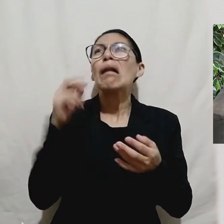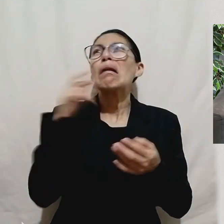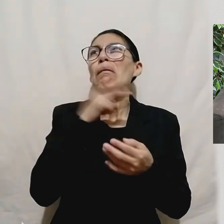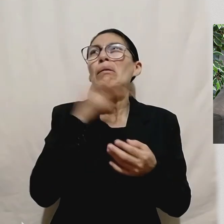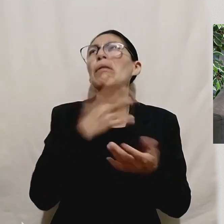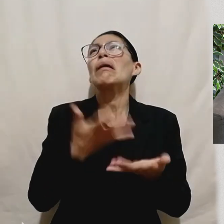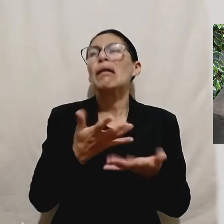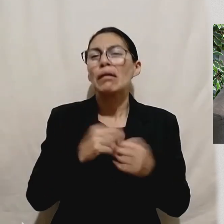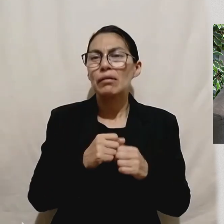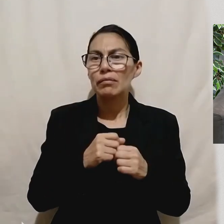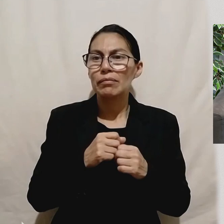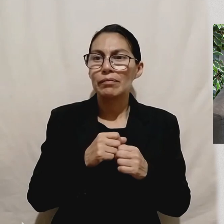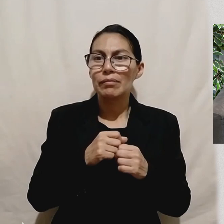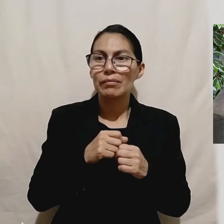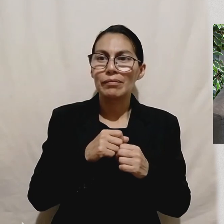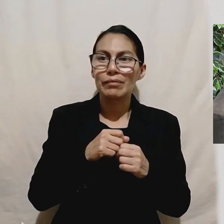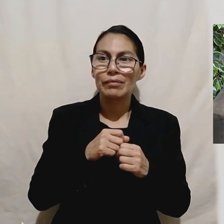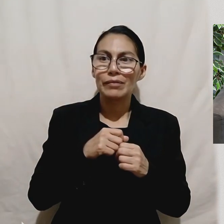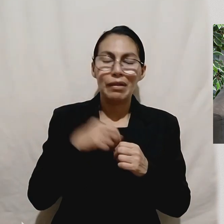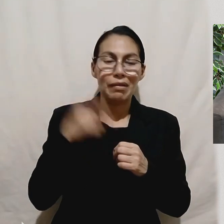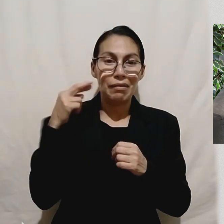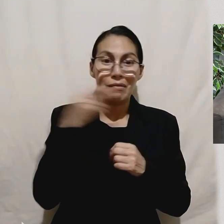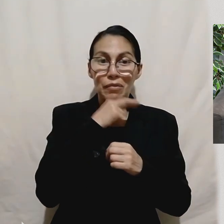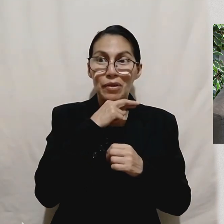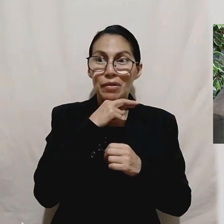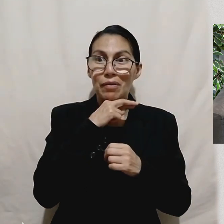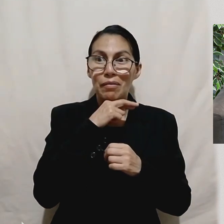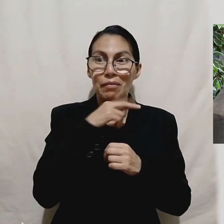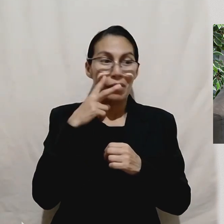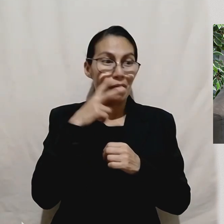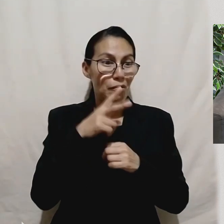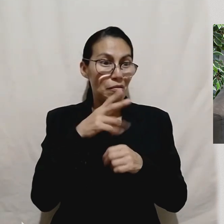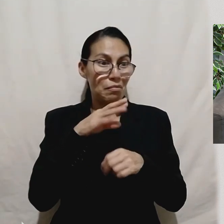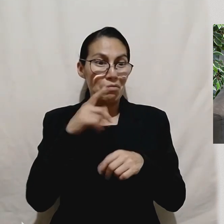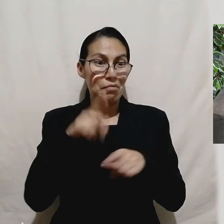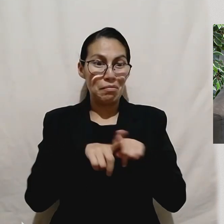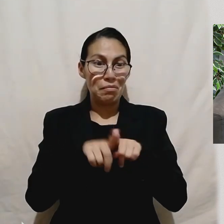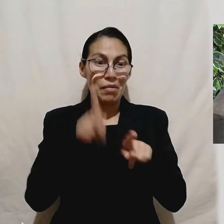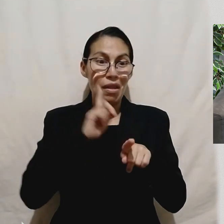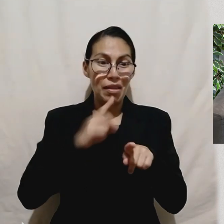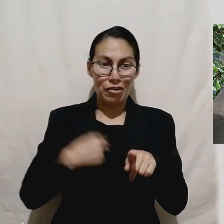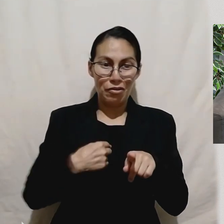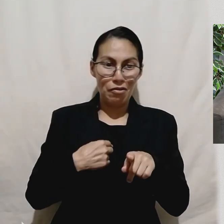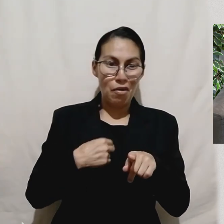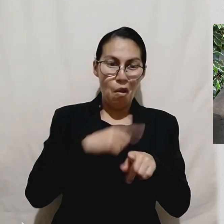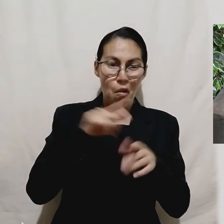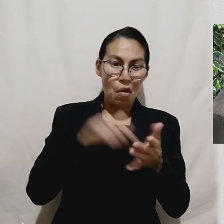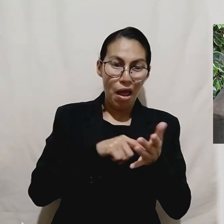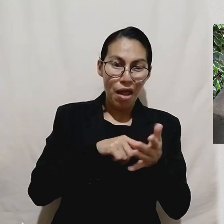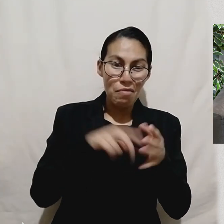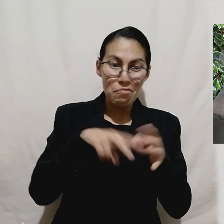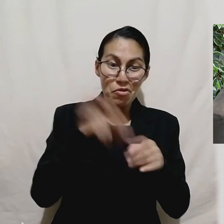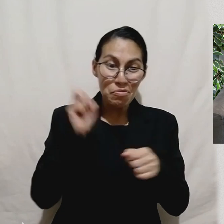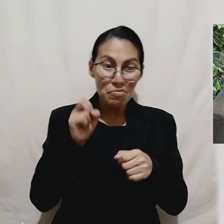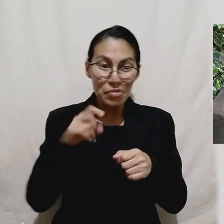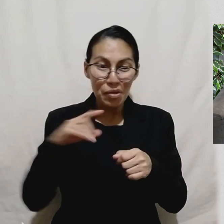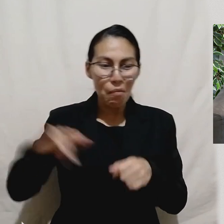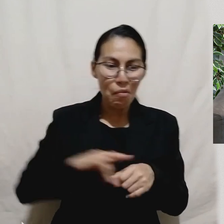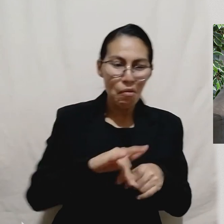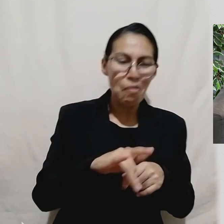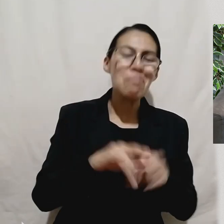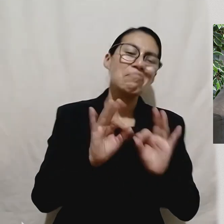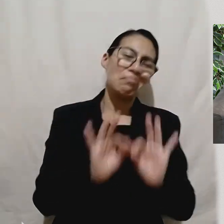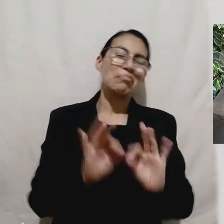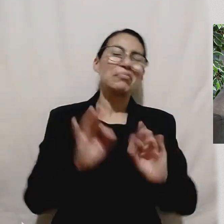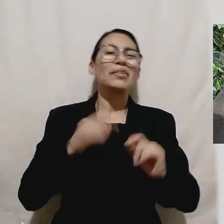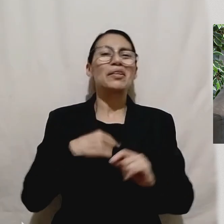tenemos mucha brisa y veíamos clarito mi hermana y yo como se desocupaba un estacionamiento rapidísimo y